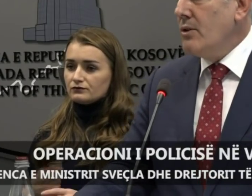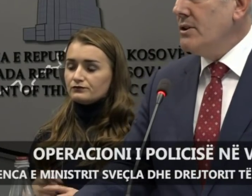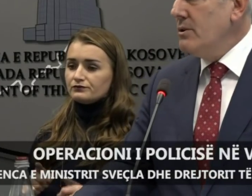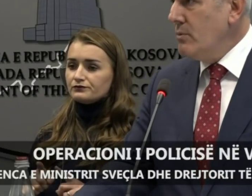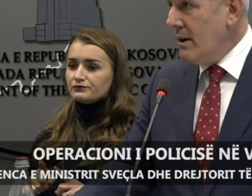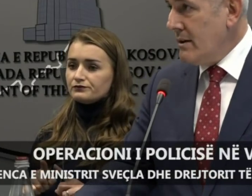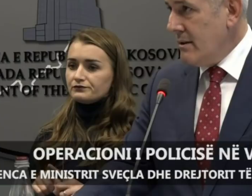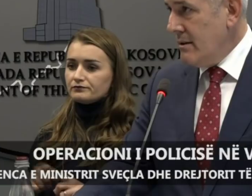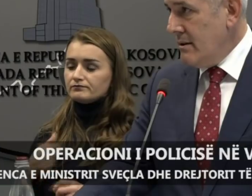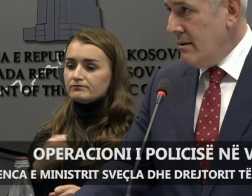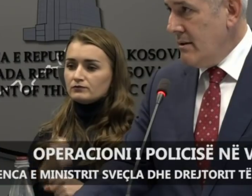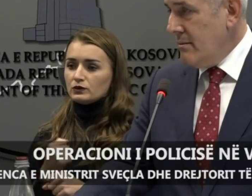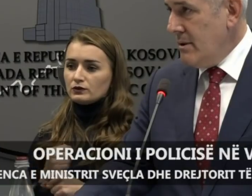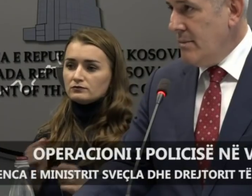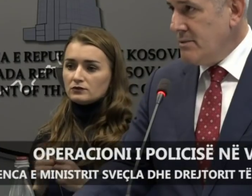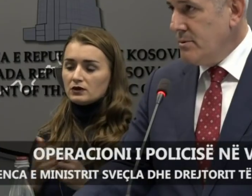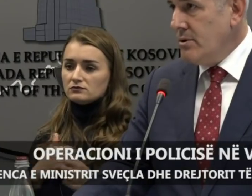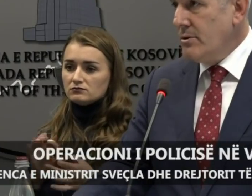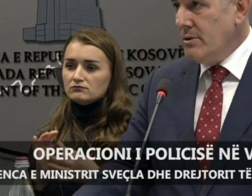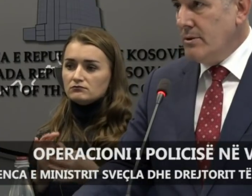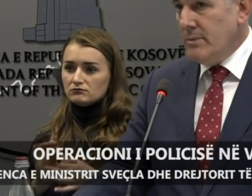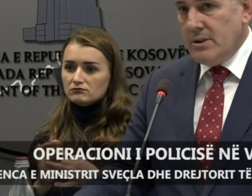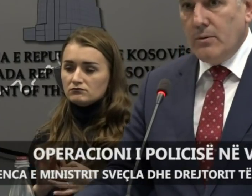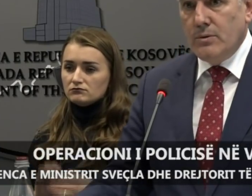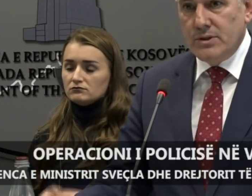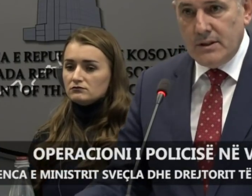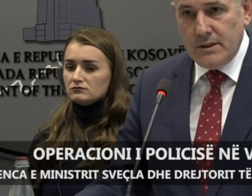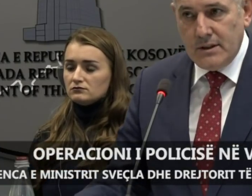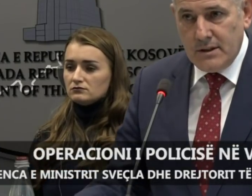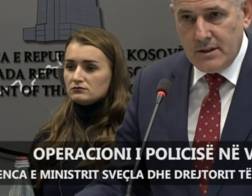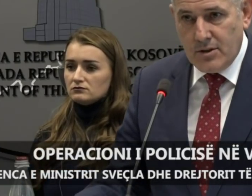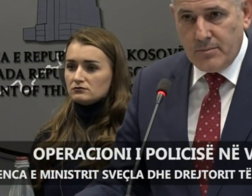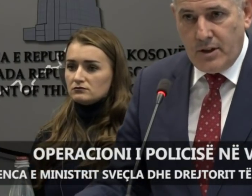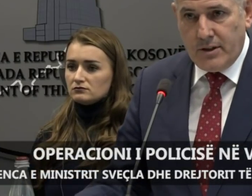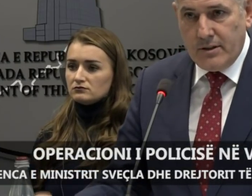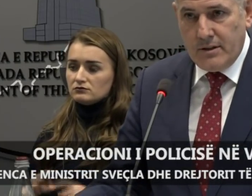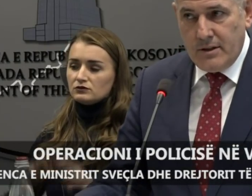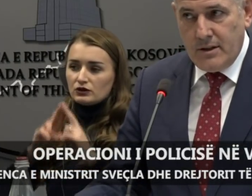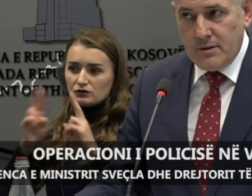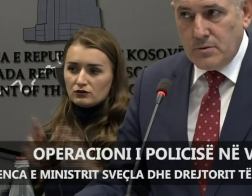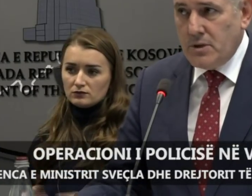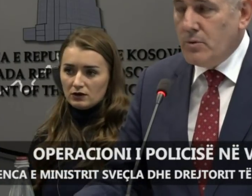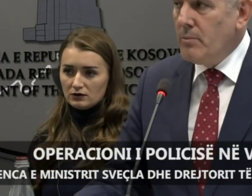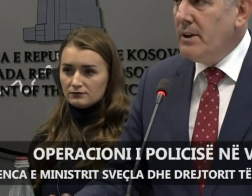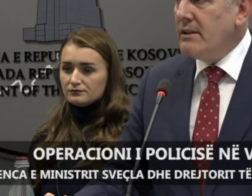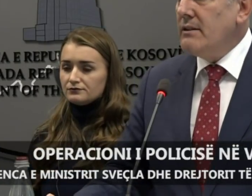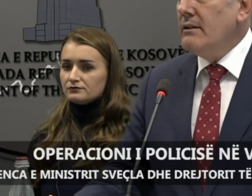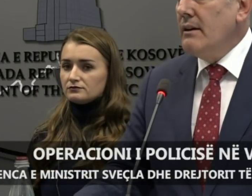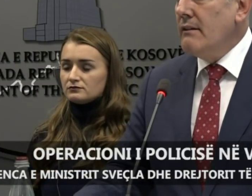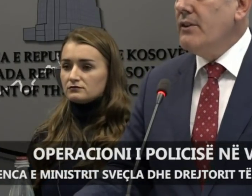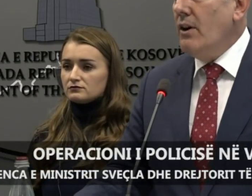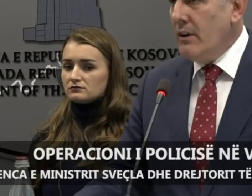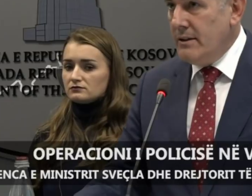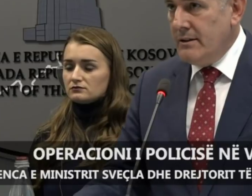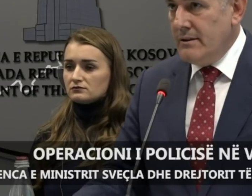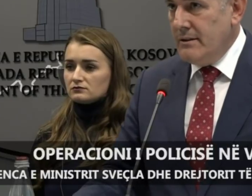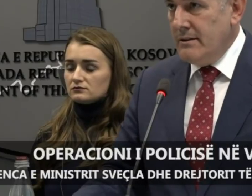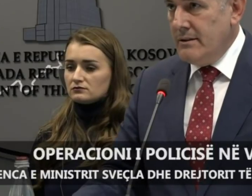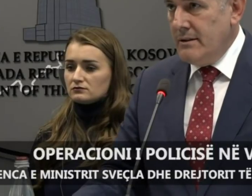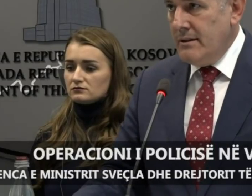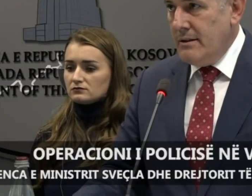ne jemi koordinuar me bashkëpunëtorët tonë më të ngushtë ndërkombëtar. Kështu që nuk bëhet